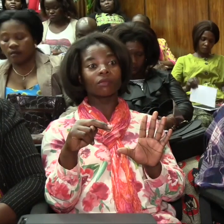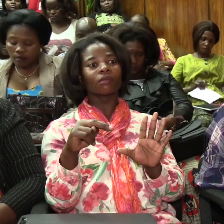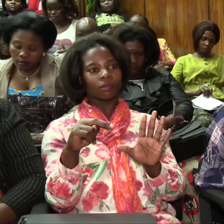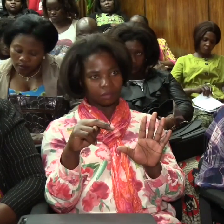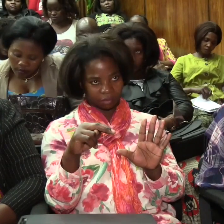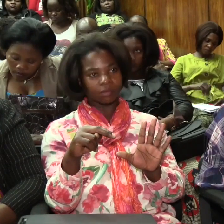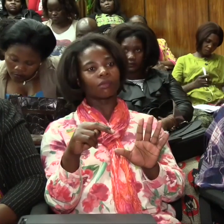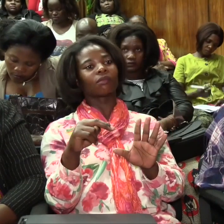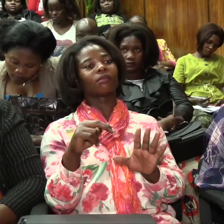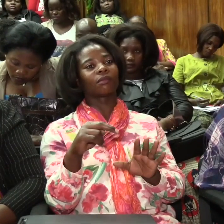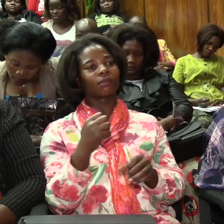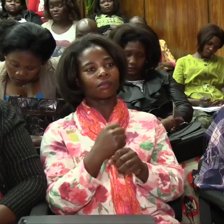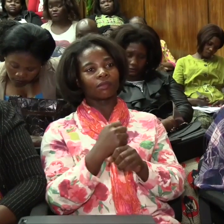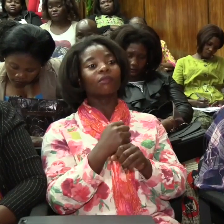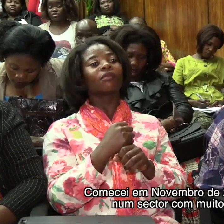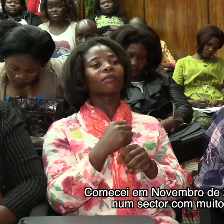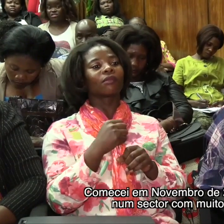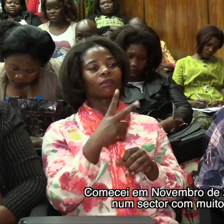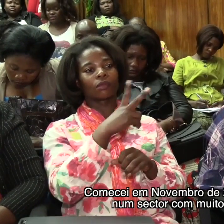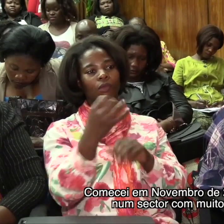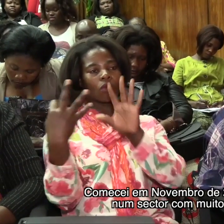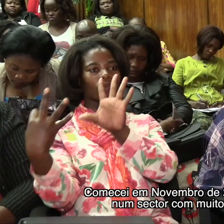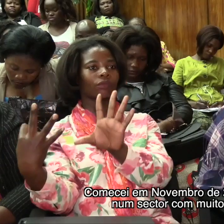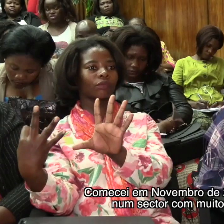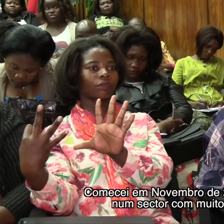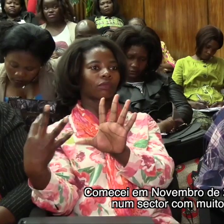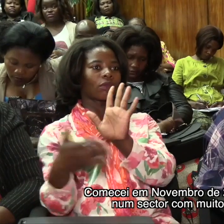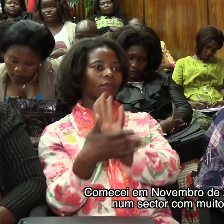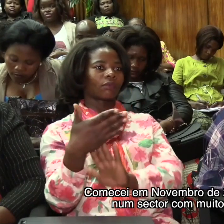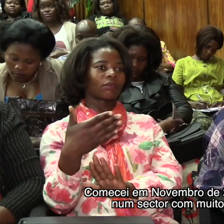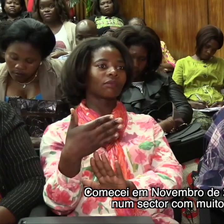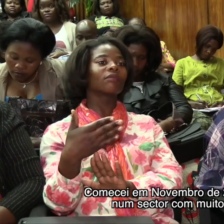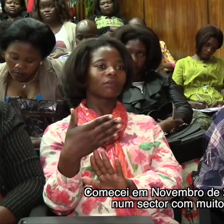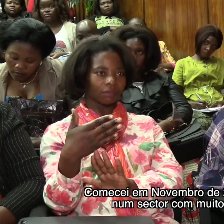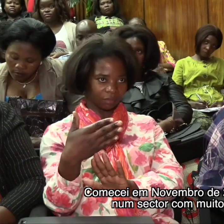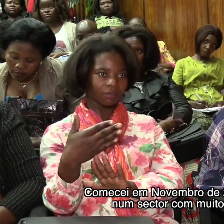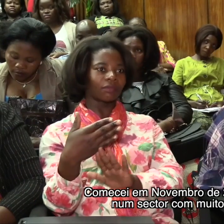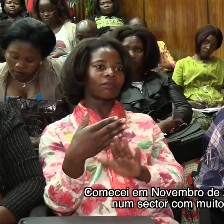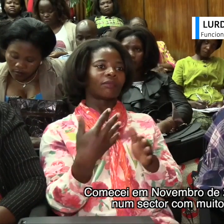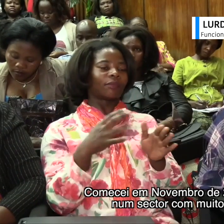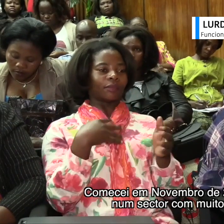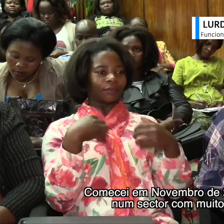Comecei em novembro de 2008, em 2008,